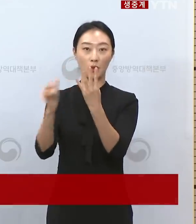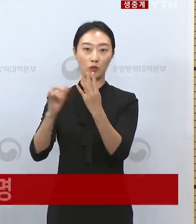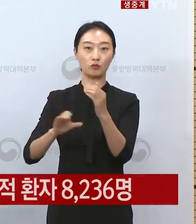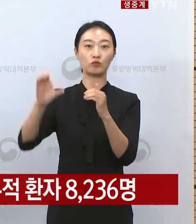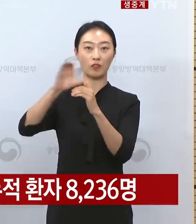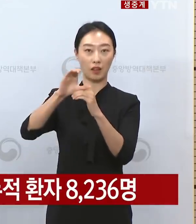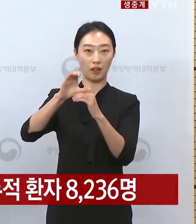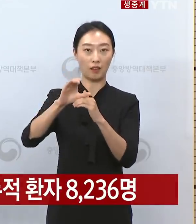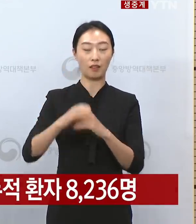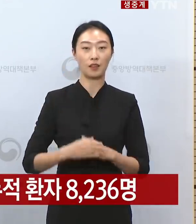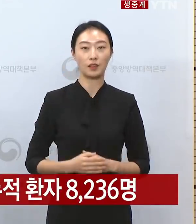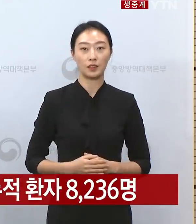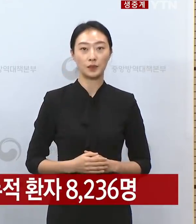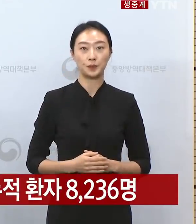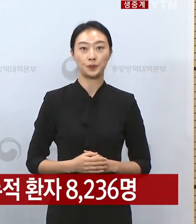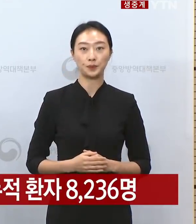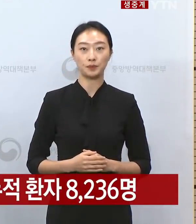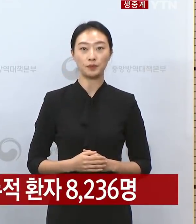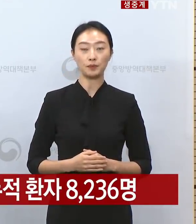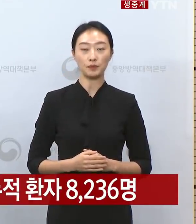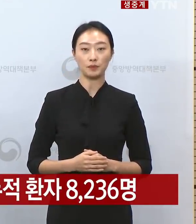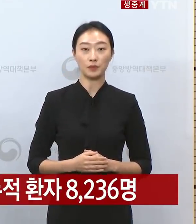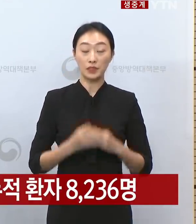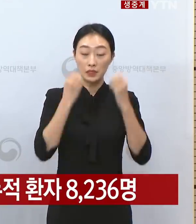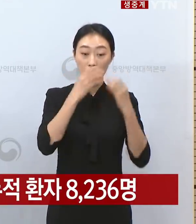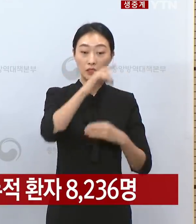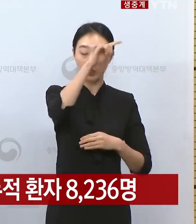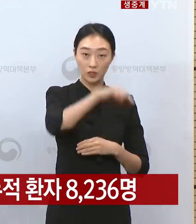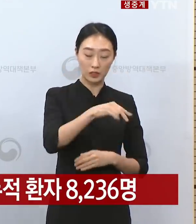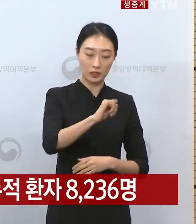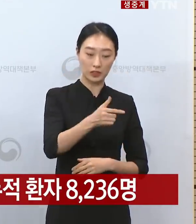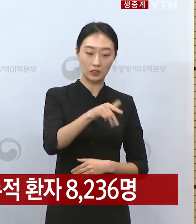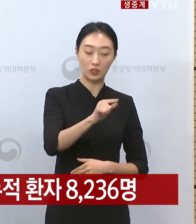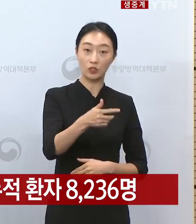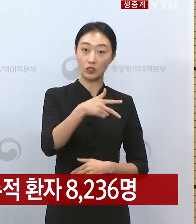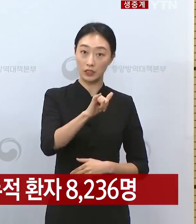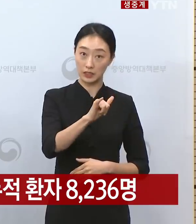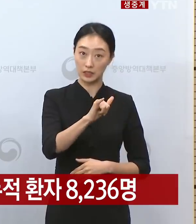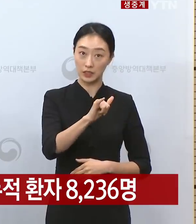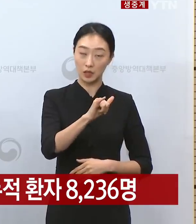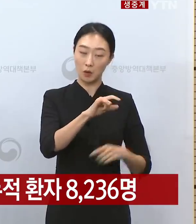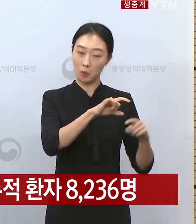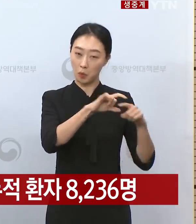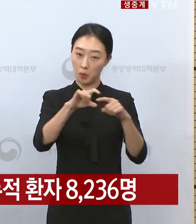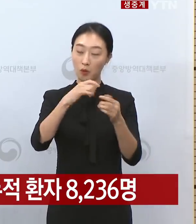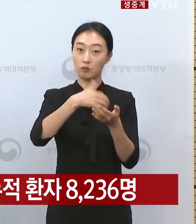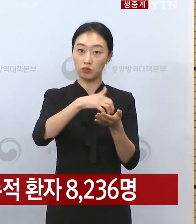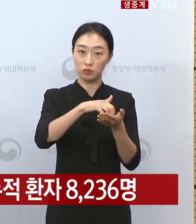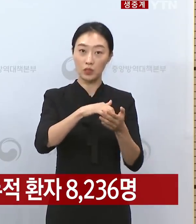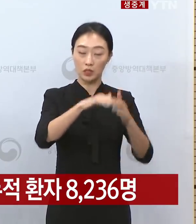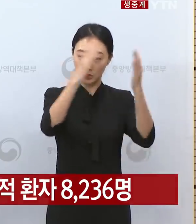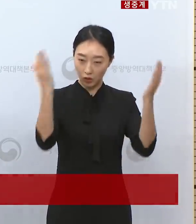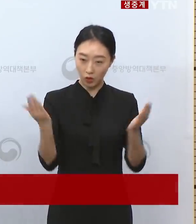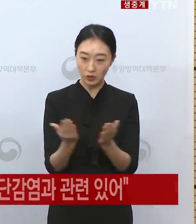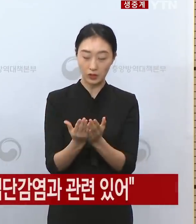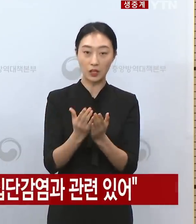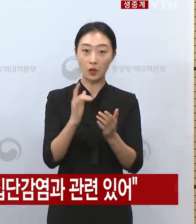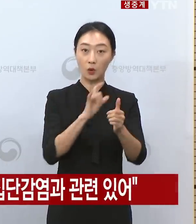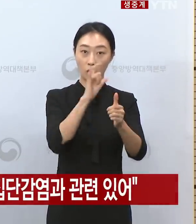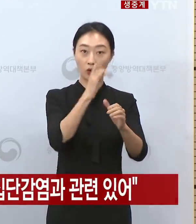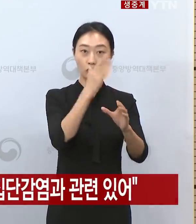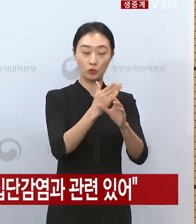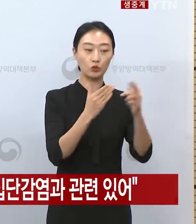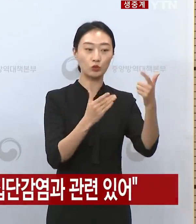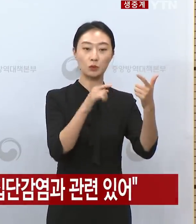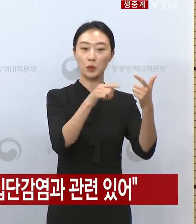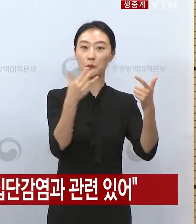상황입니다. 전반적인 신천지 관련 비율은 전체 환자의 60.8%를 차지하고